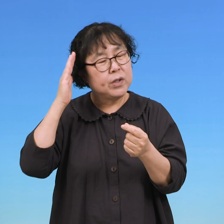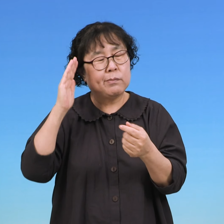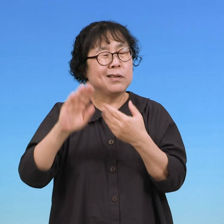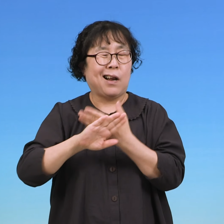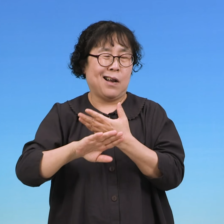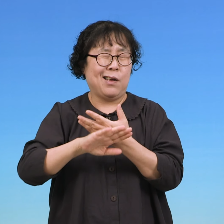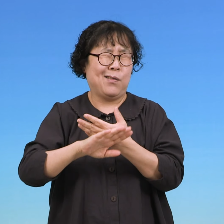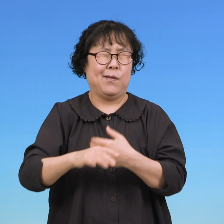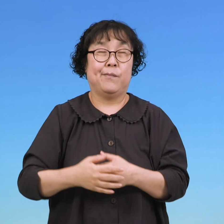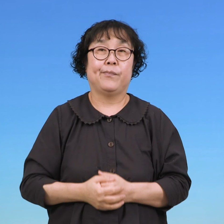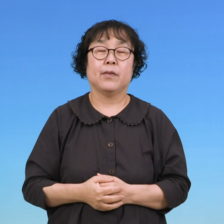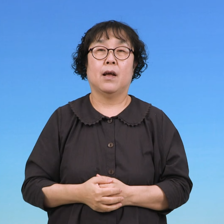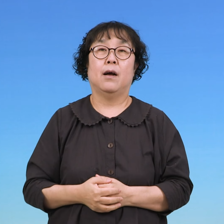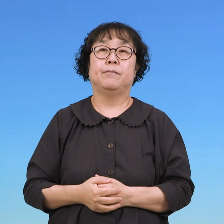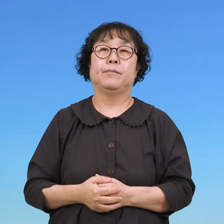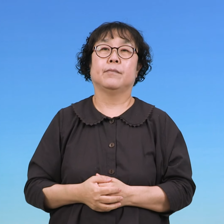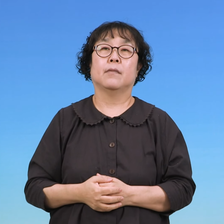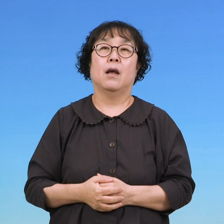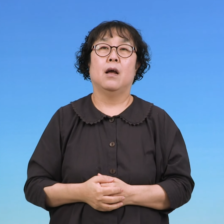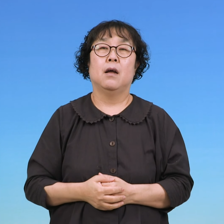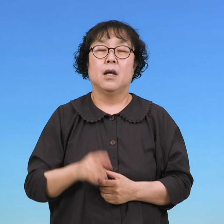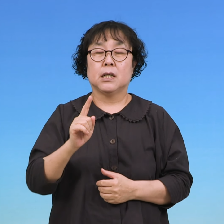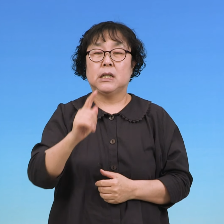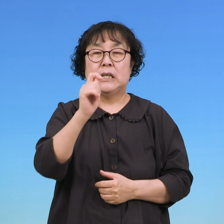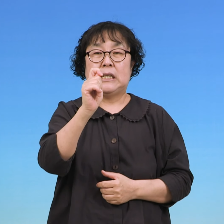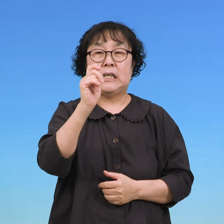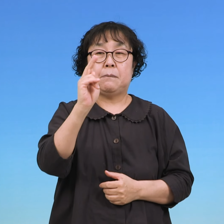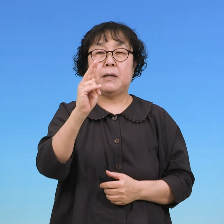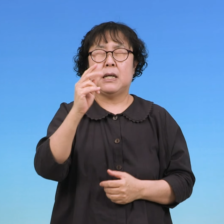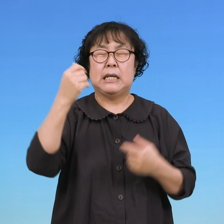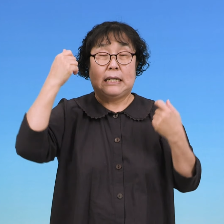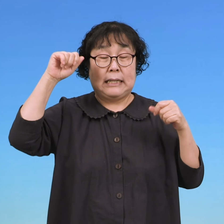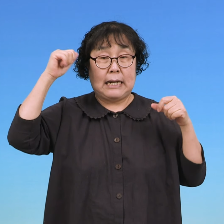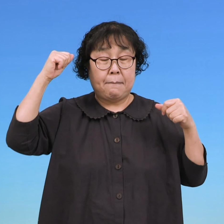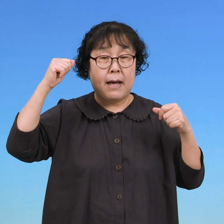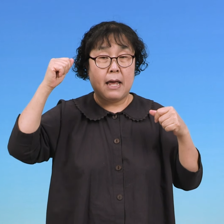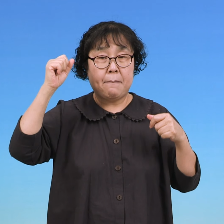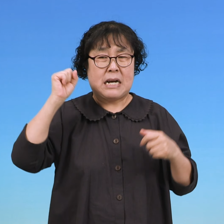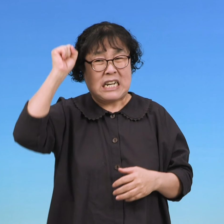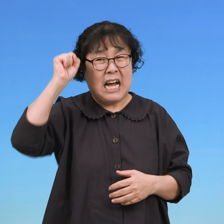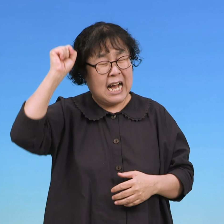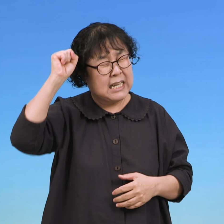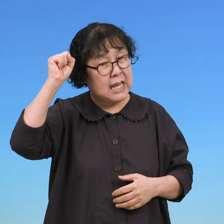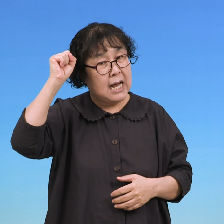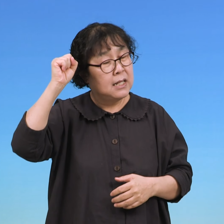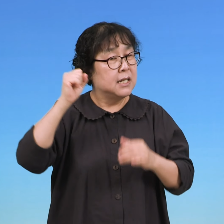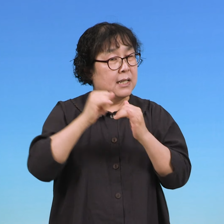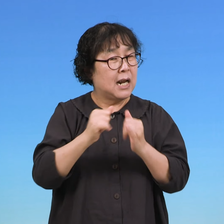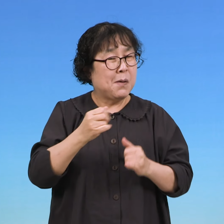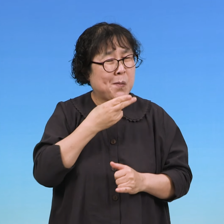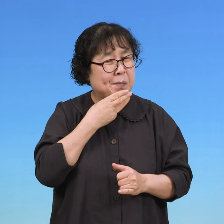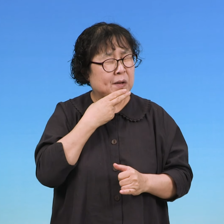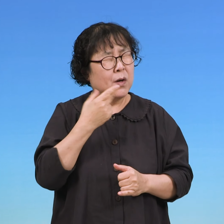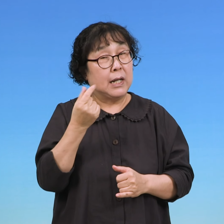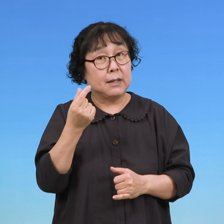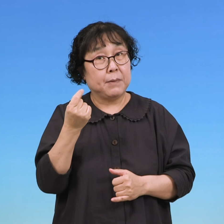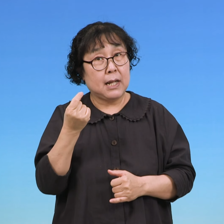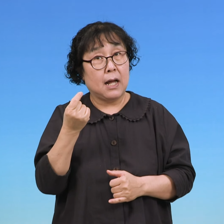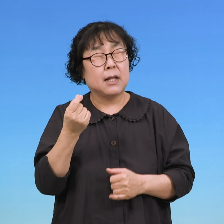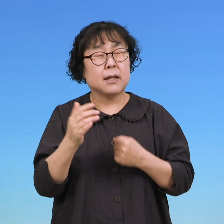글쎄 뭐 확인 안 해봐서 모르겠는데요 막 악플이 쏟아지고 이거 이런 거 하지 마라 그러고 항의하고 그렇게 하는지